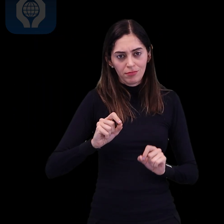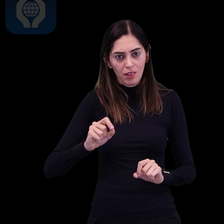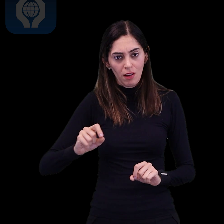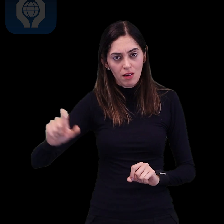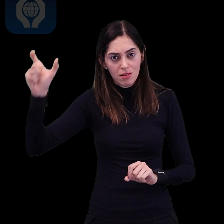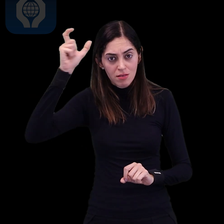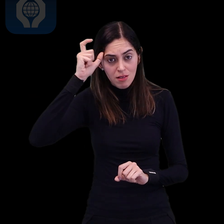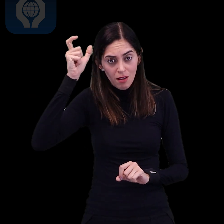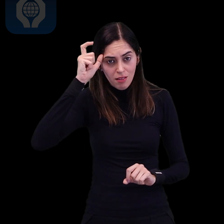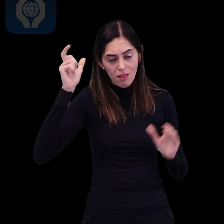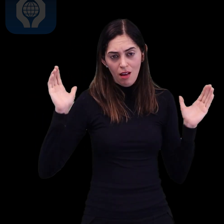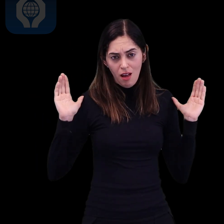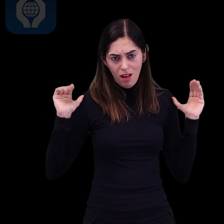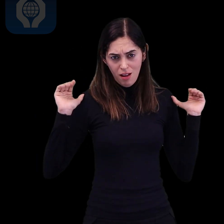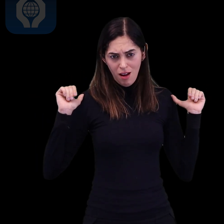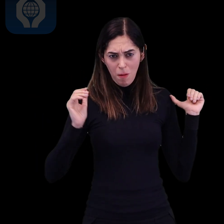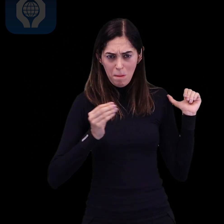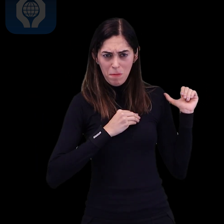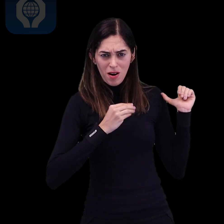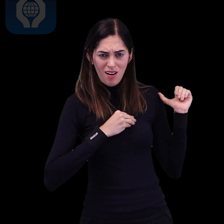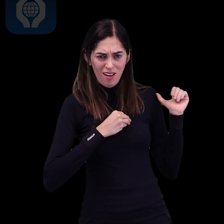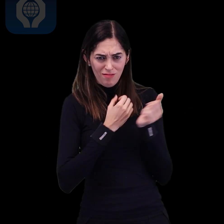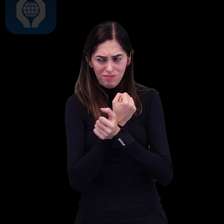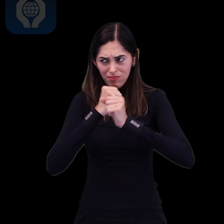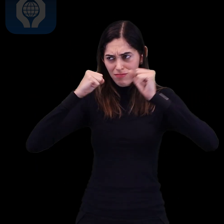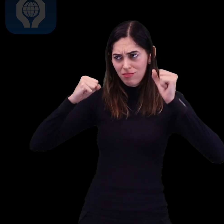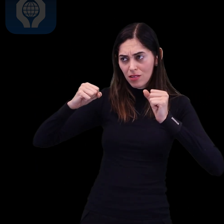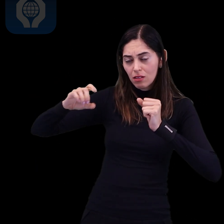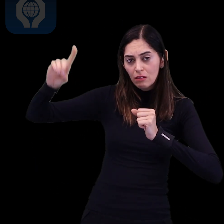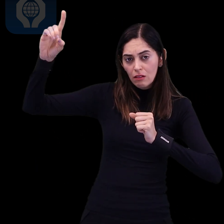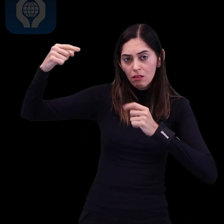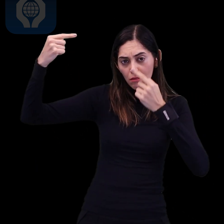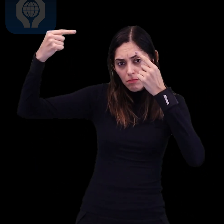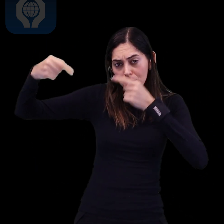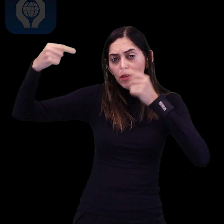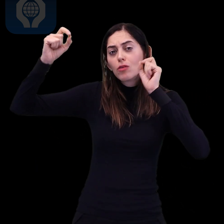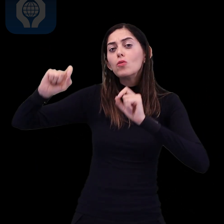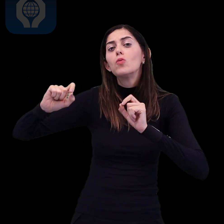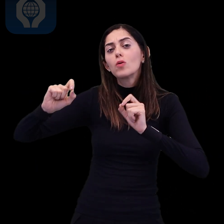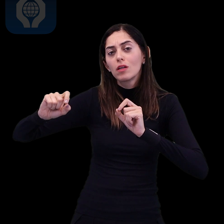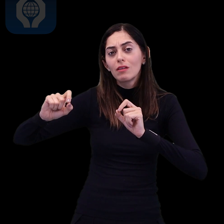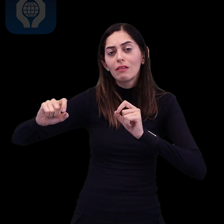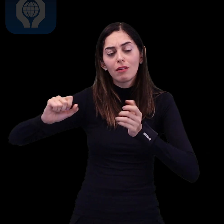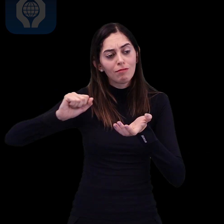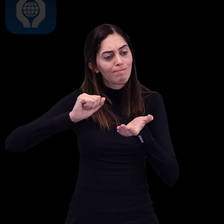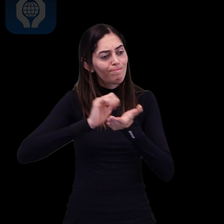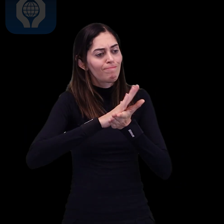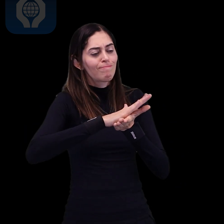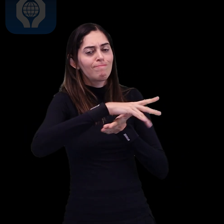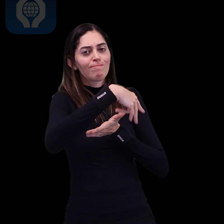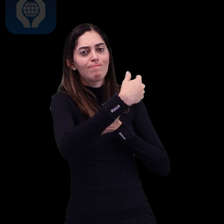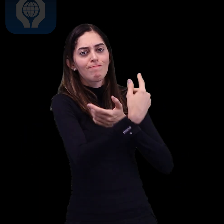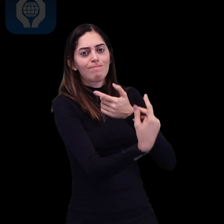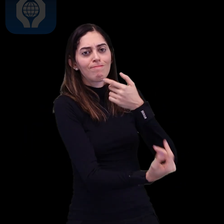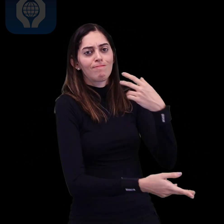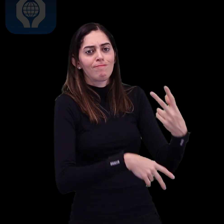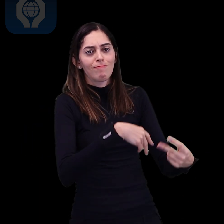Satanás e seus anjos quando eles pecaram? Eles foram afastados do amor e da amizade de Deus. Foram separados de